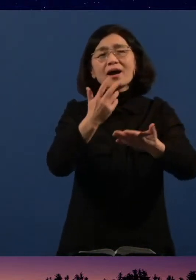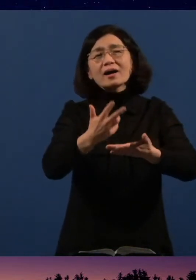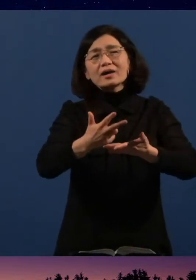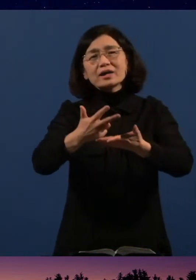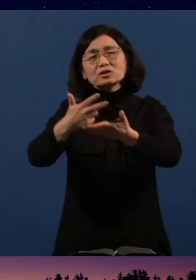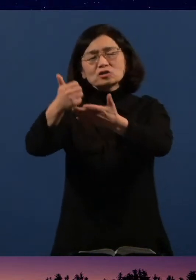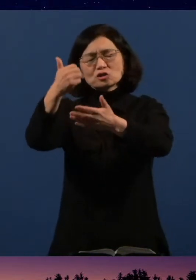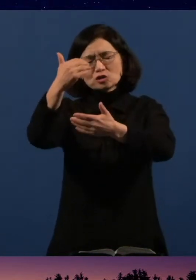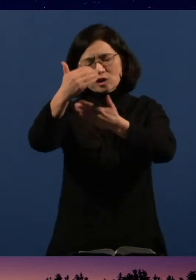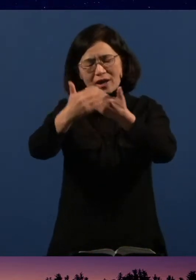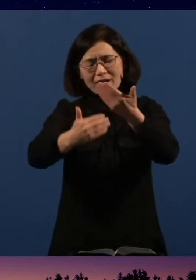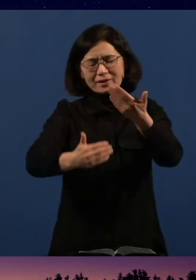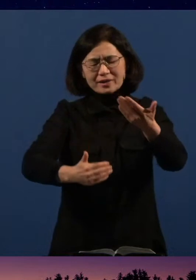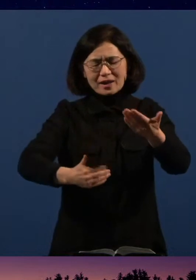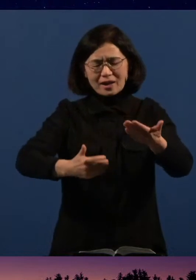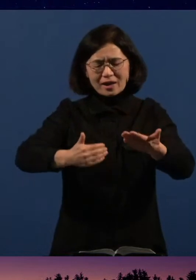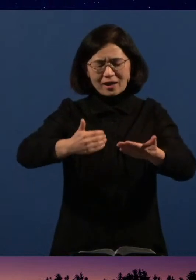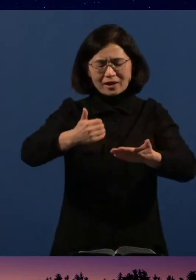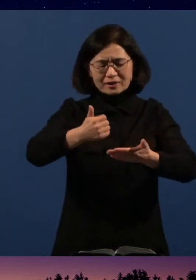나의 주